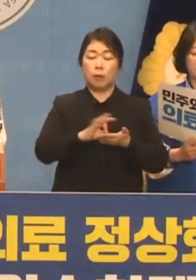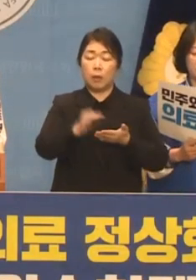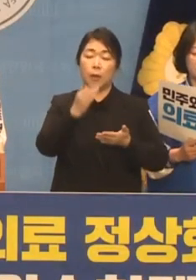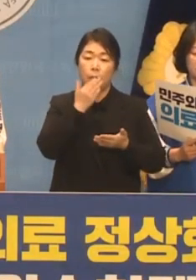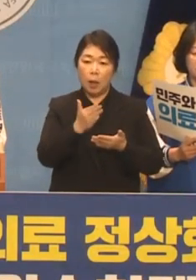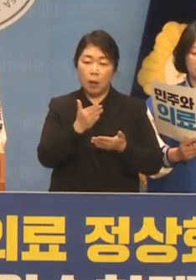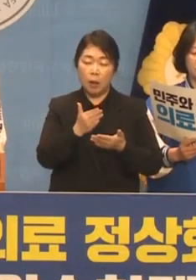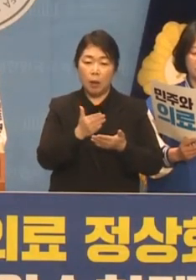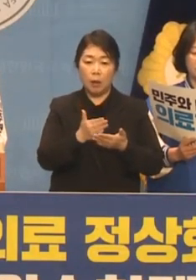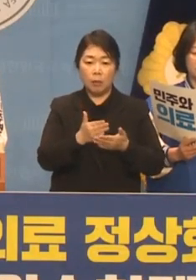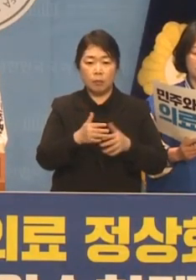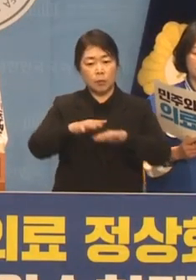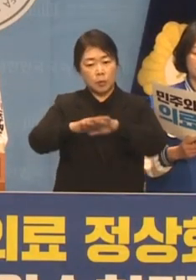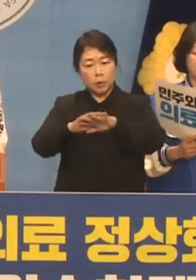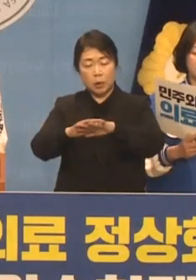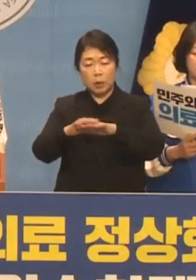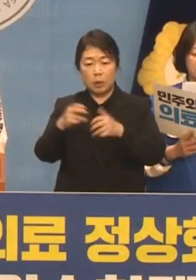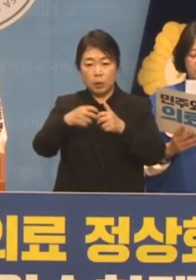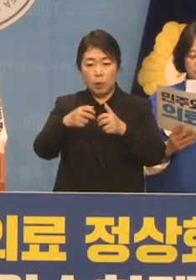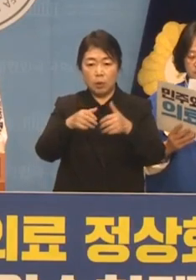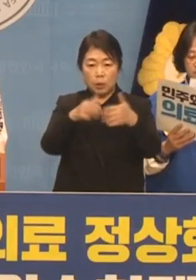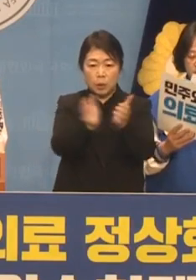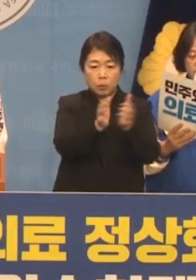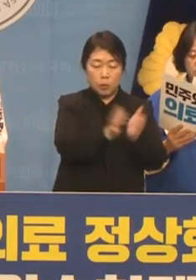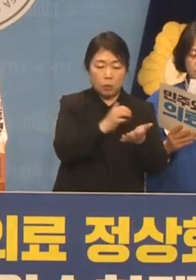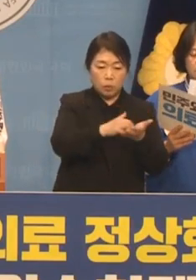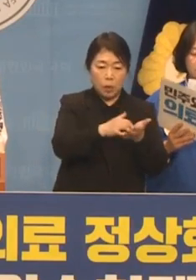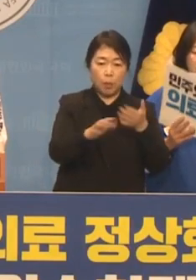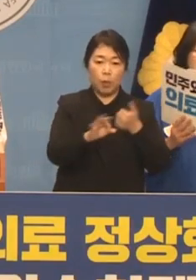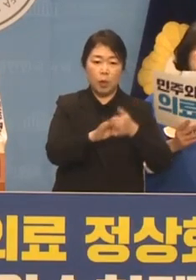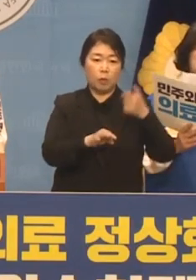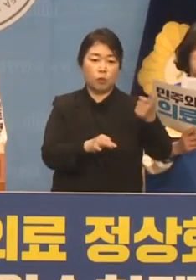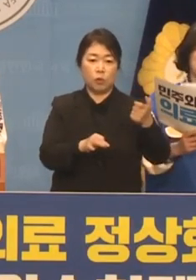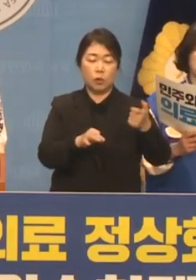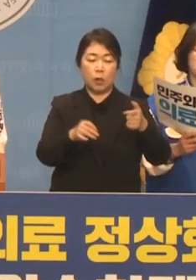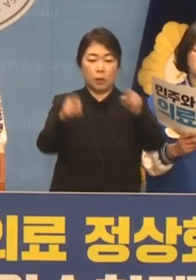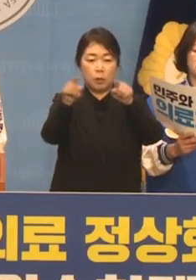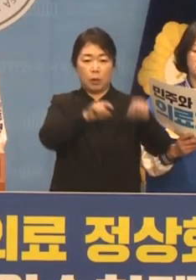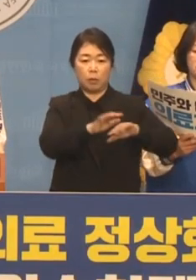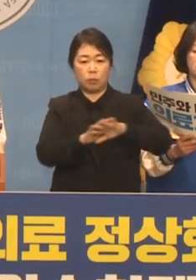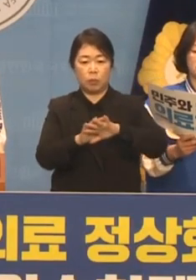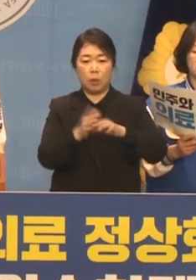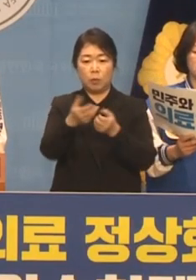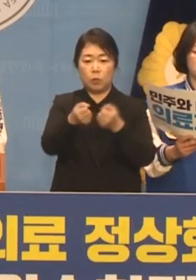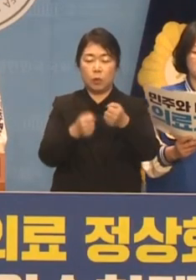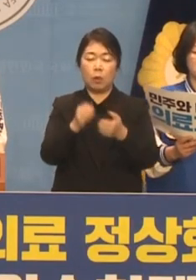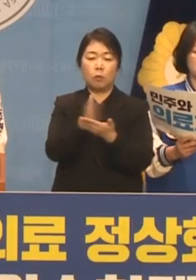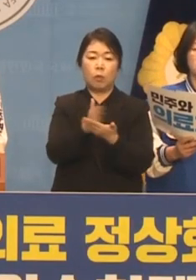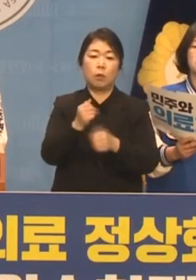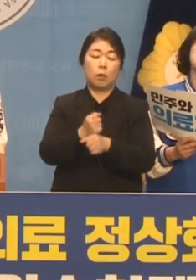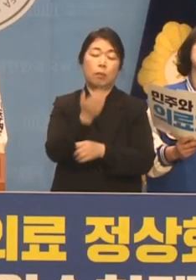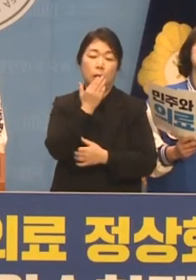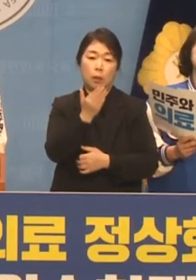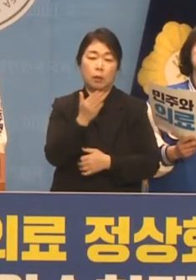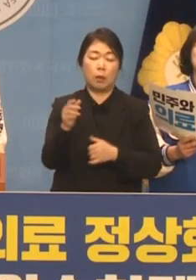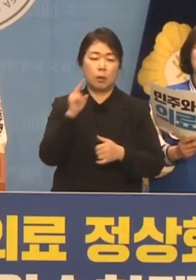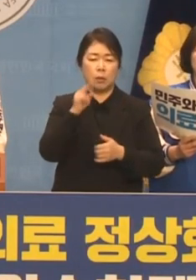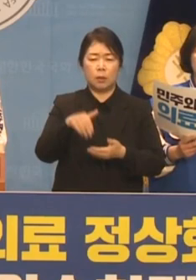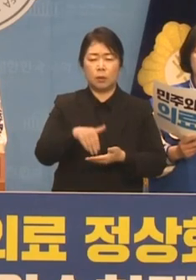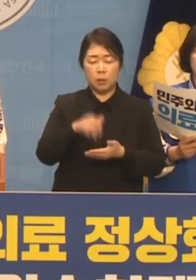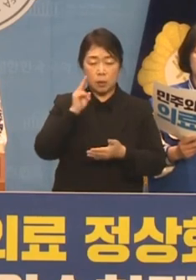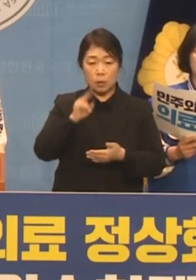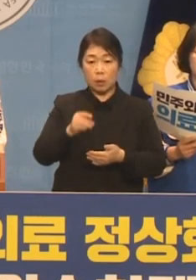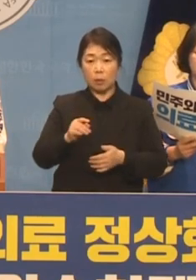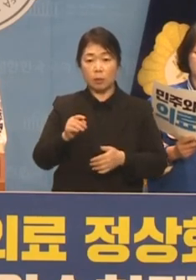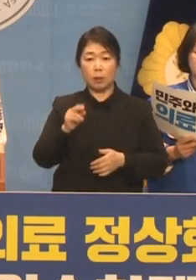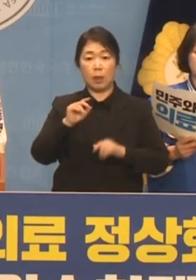60개의 진료권을 구분이 중에서 어 경증 질환이 아닌 중등증 질환의 자체